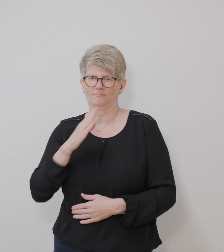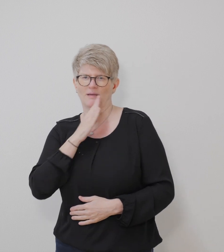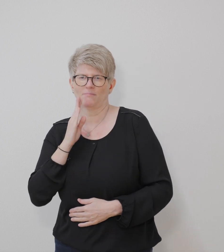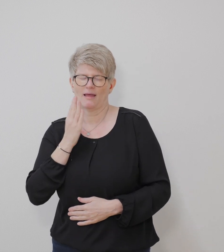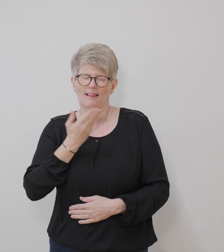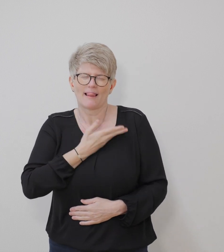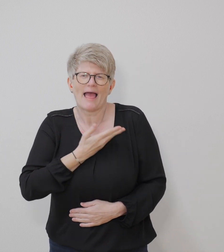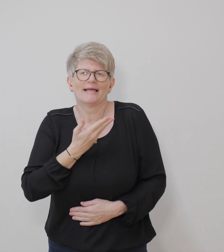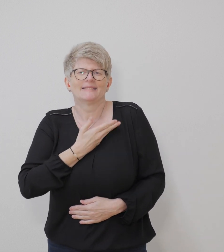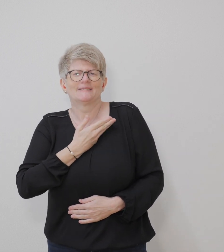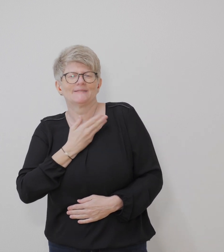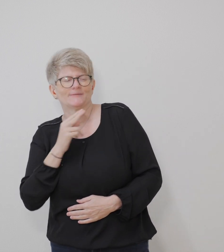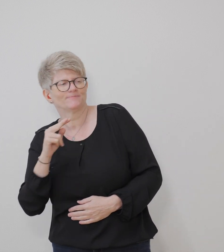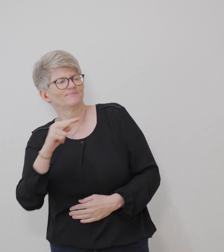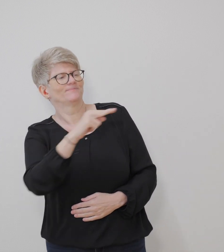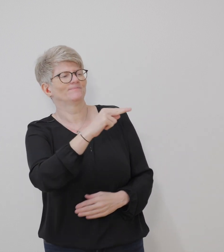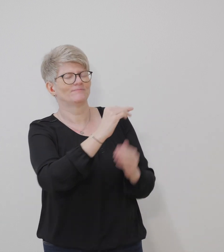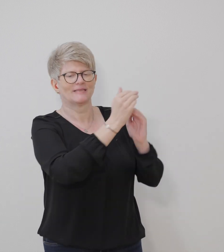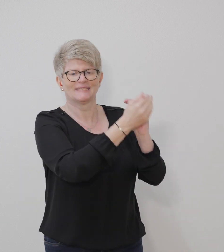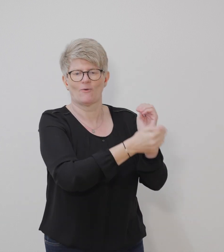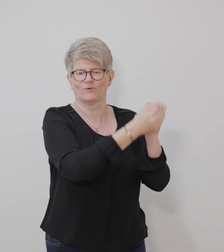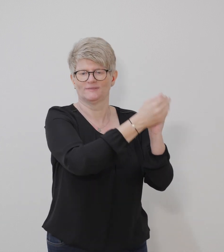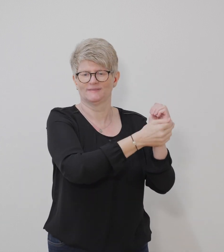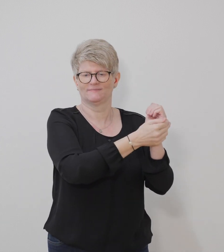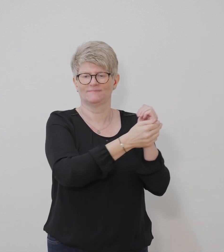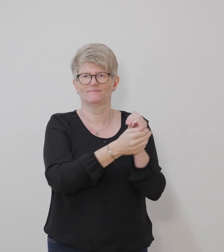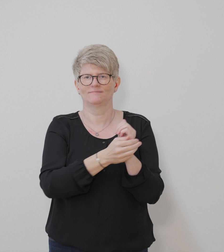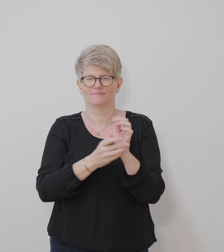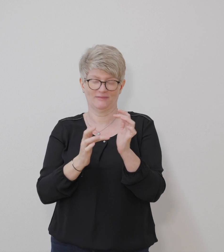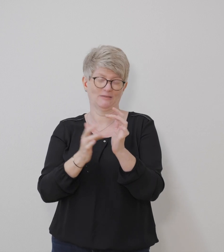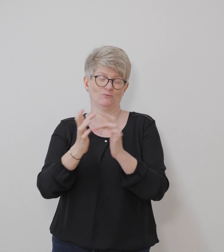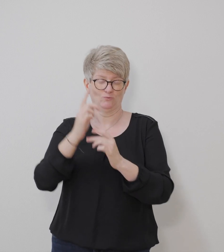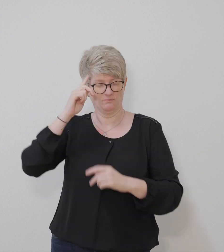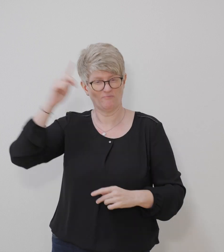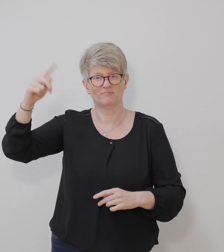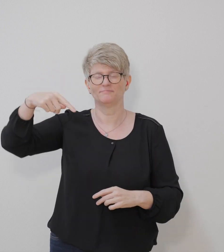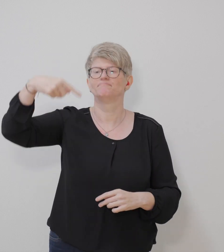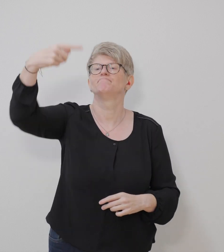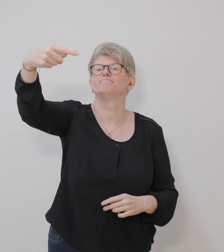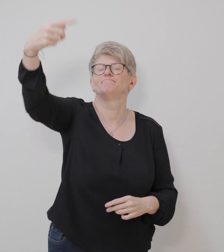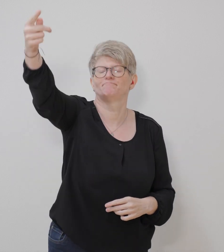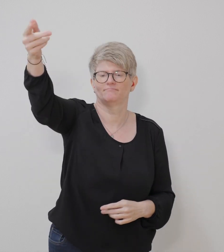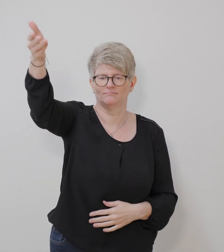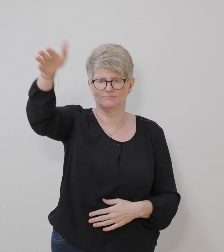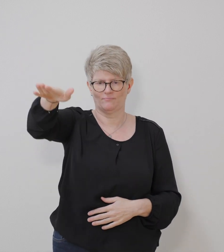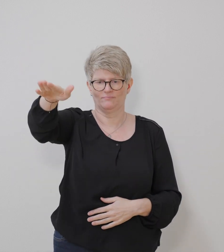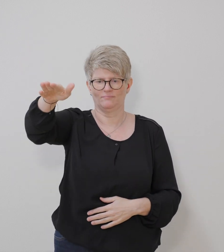unter dem Kreuz. Was macht eine hilfreiche Begegnung in Leid und Schmerz aus? Was tröstet